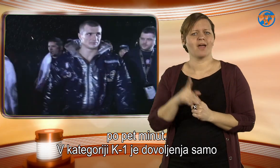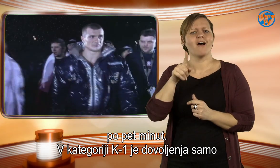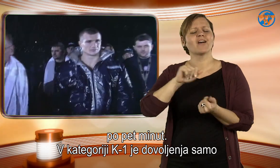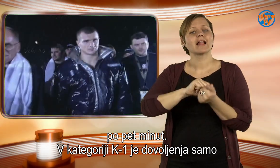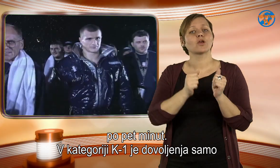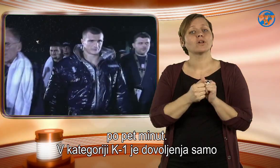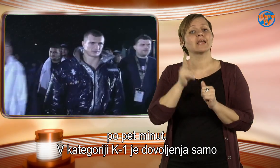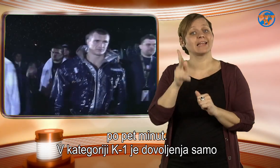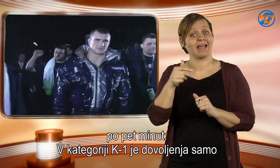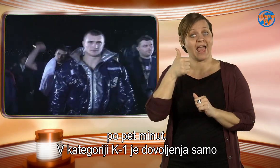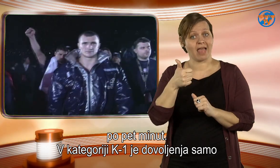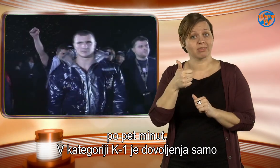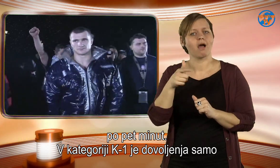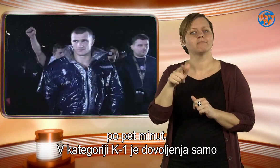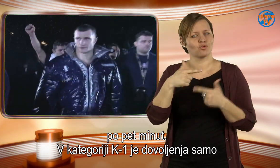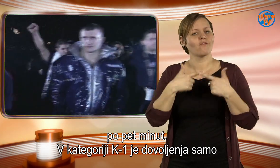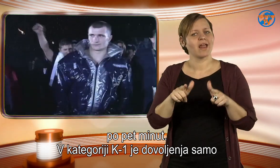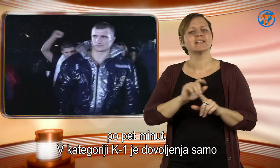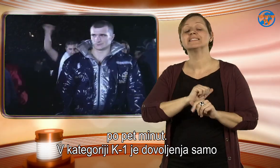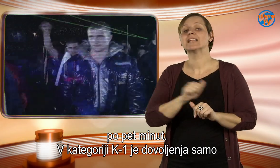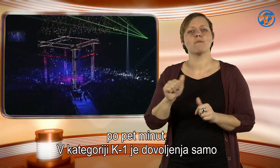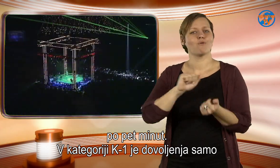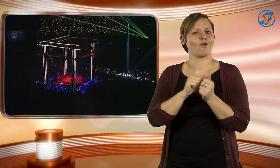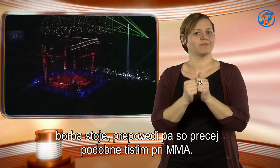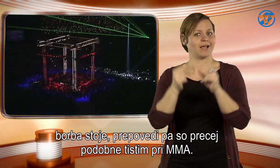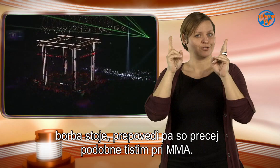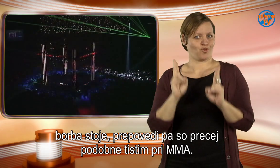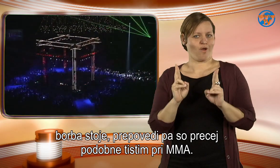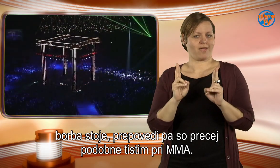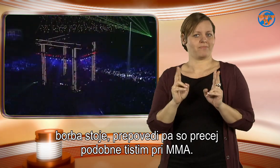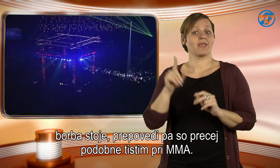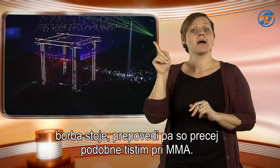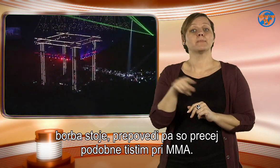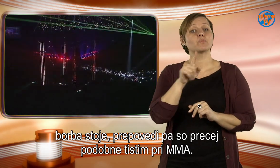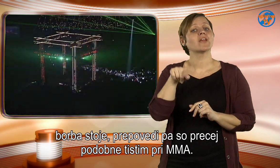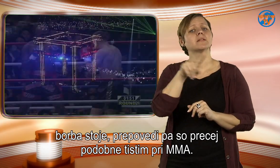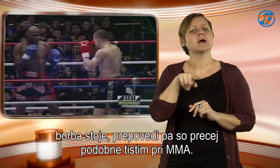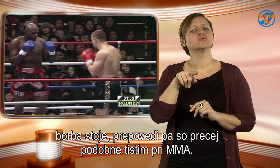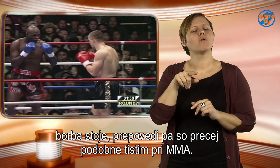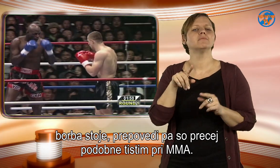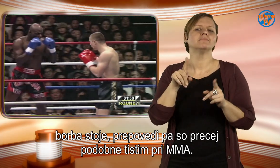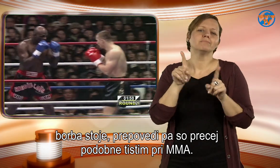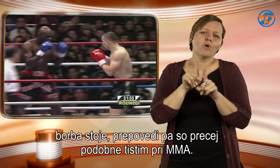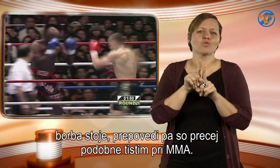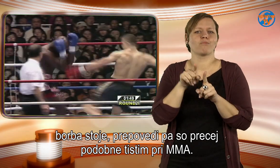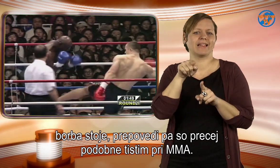V kategoriji K1 je dovoljena samo borba stoje, prepovedi pa so precej podobne tistim pri MMA.